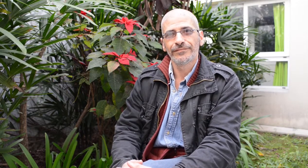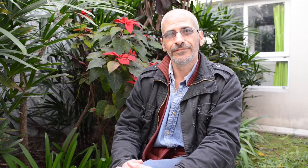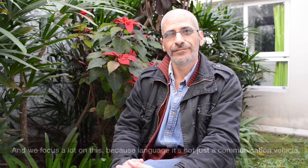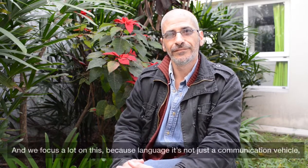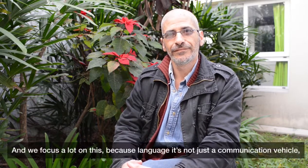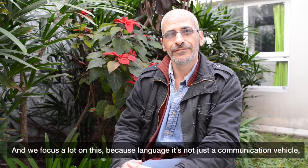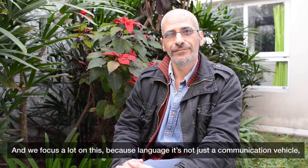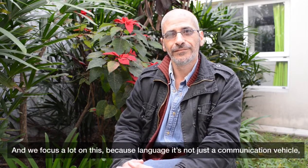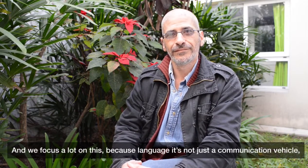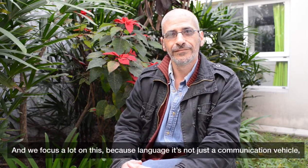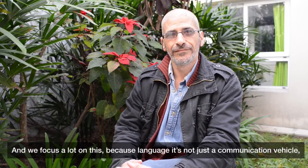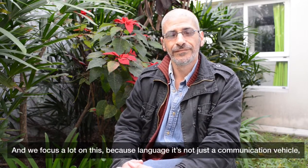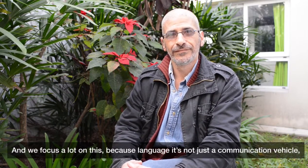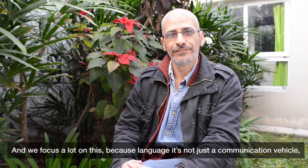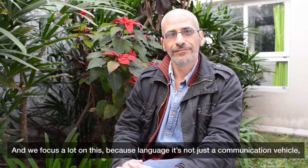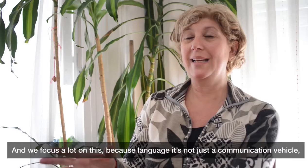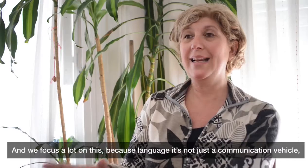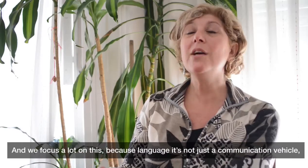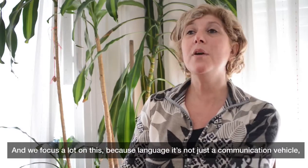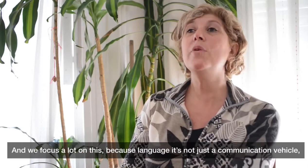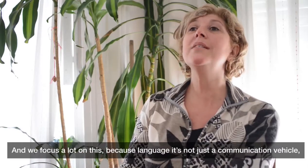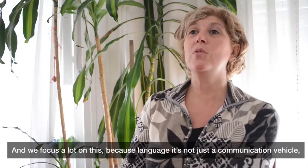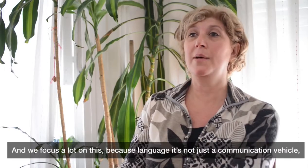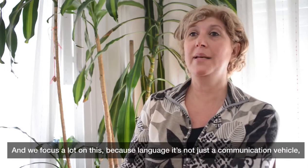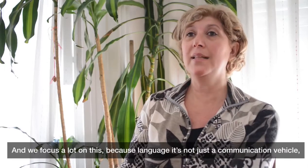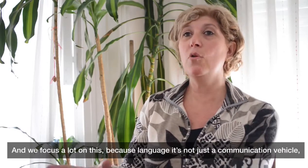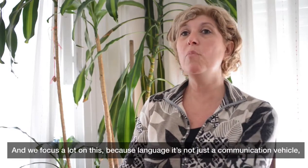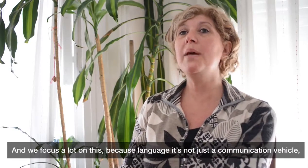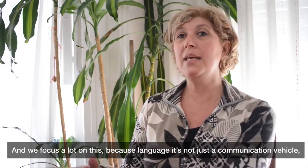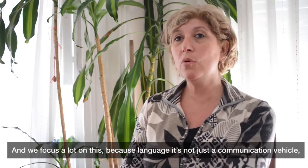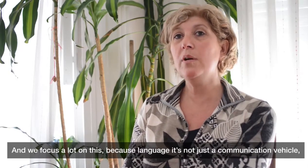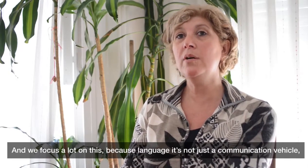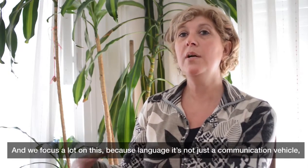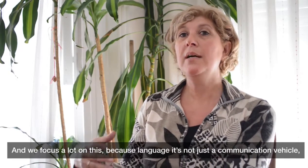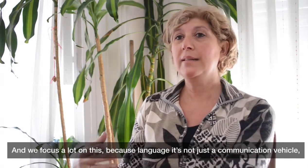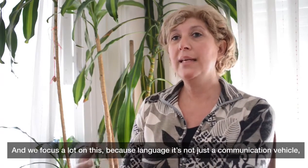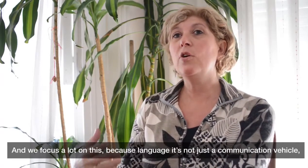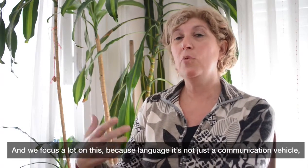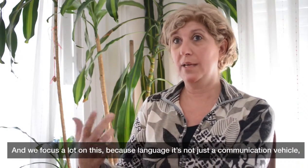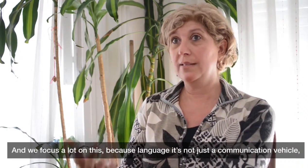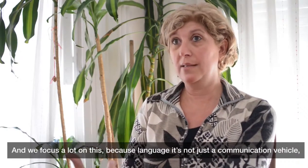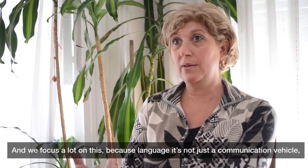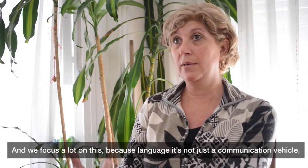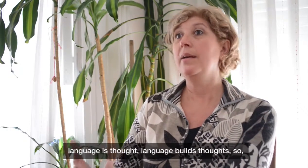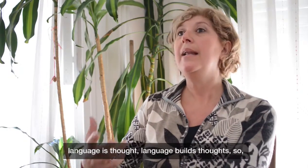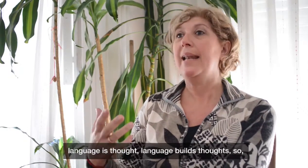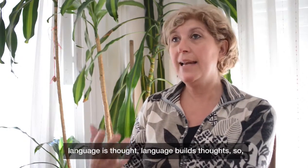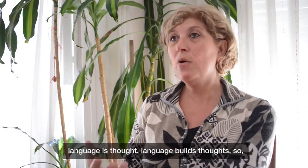Y nosotros hacemos mucho foco en esto, porque la lengua no es solamente un vehículo de comunicación. La lengua